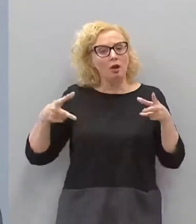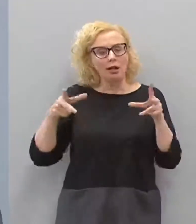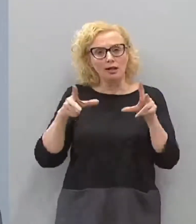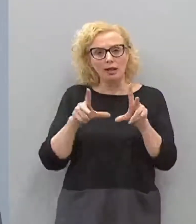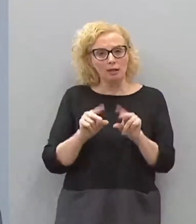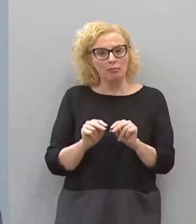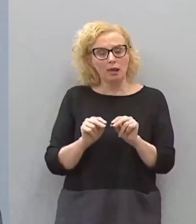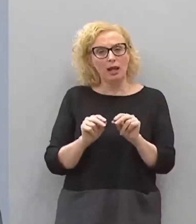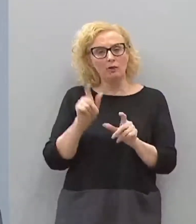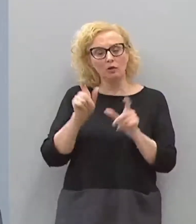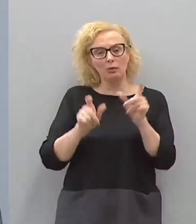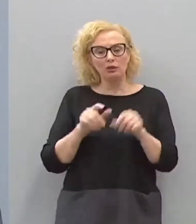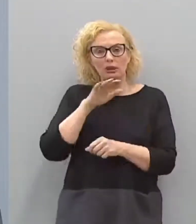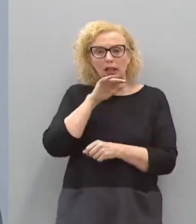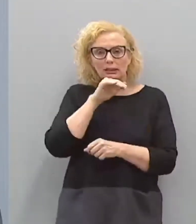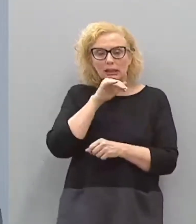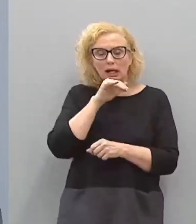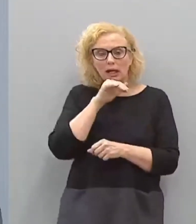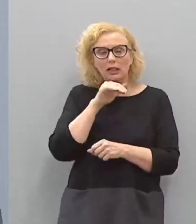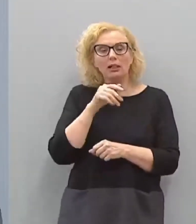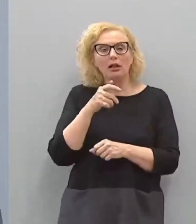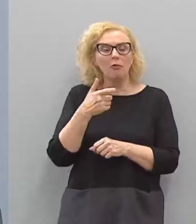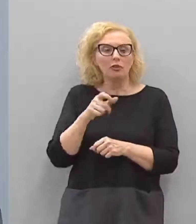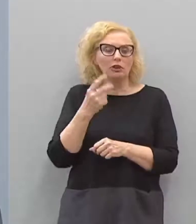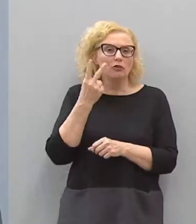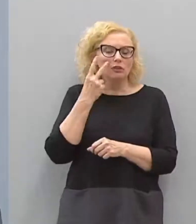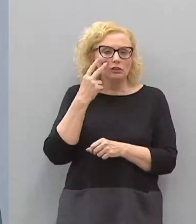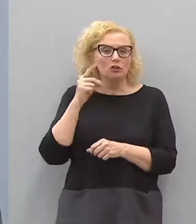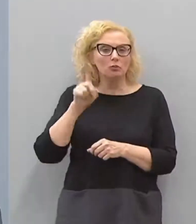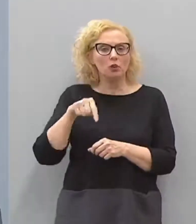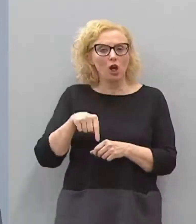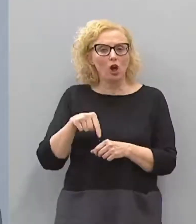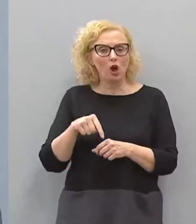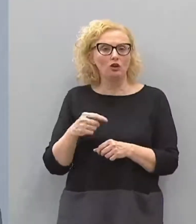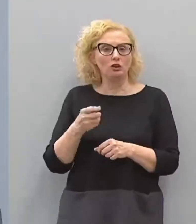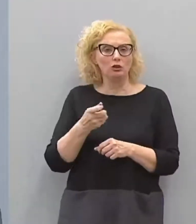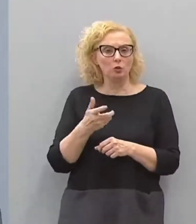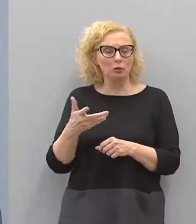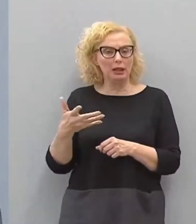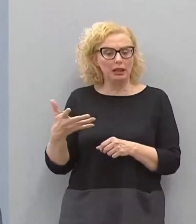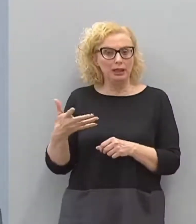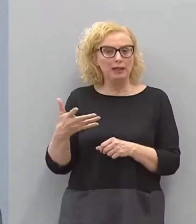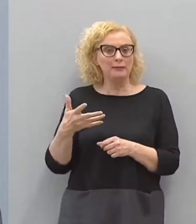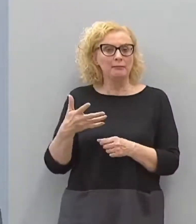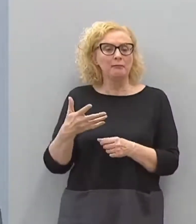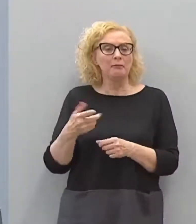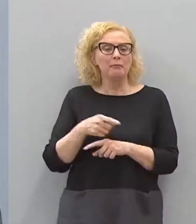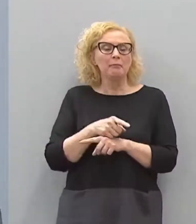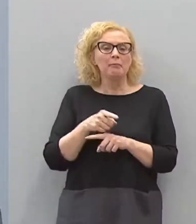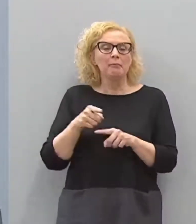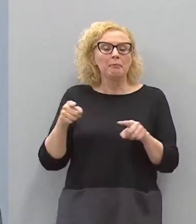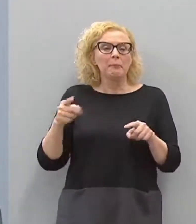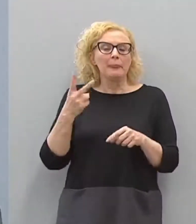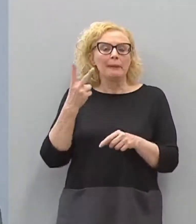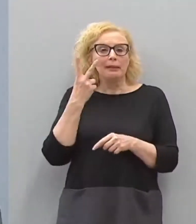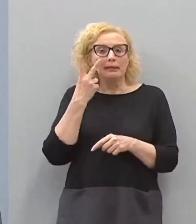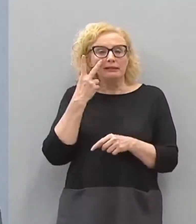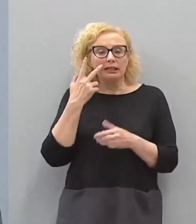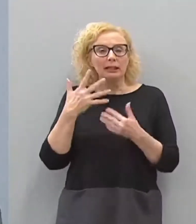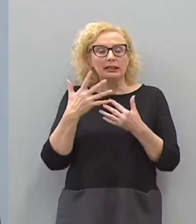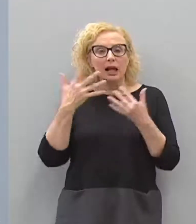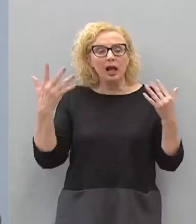agli anziani perché vedete che i numeri di oggi confermano che anche